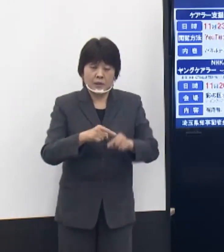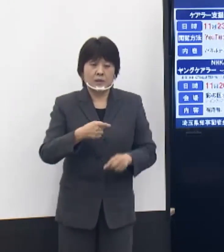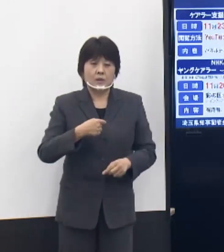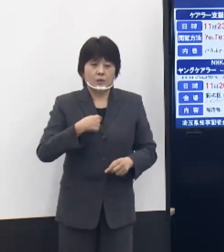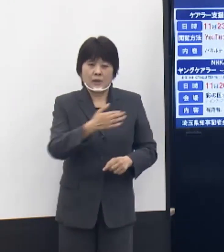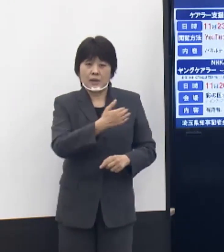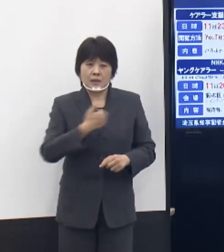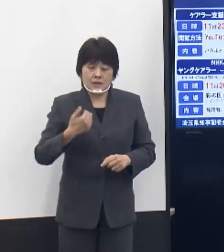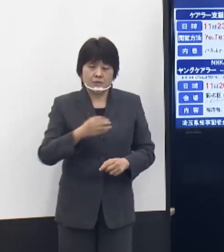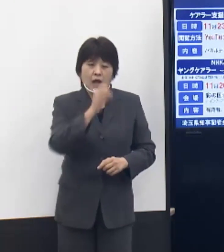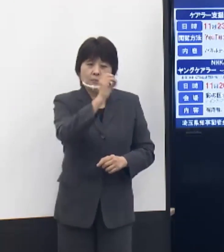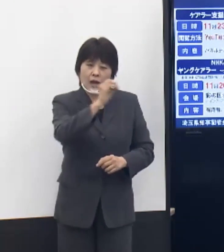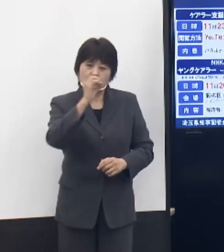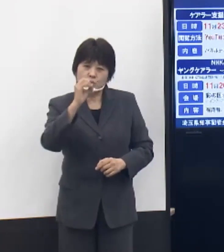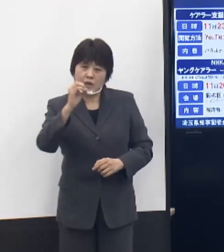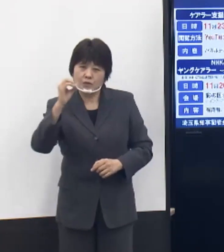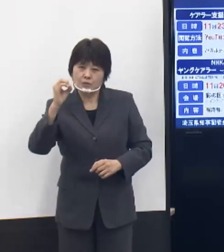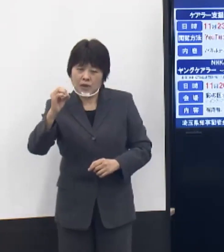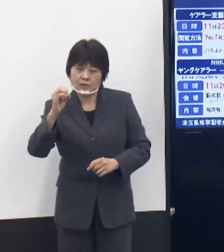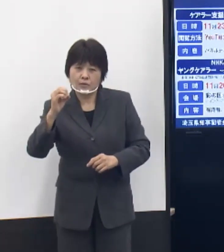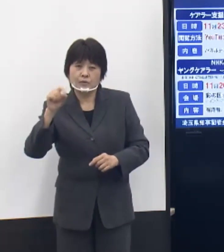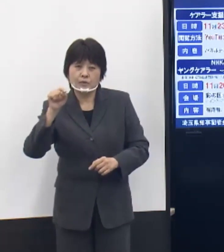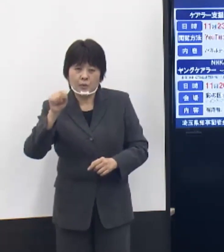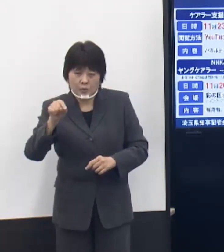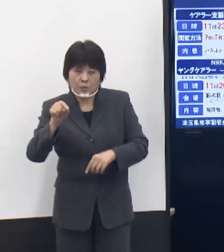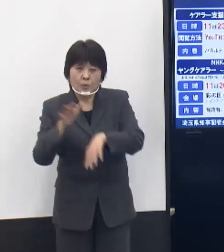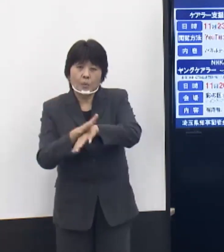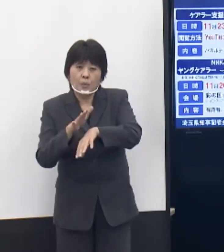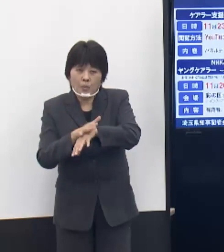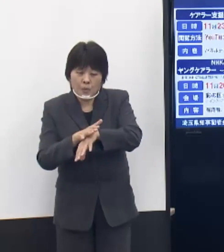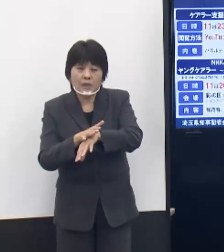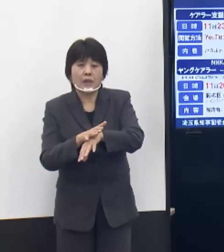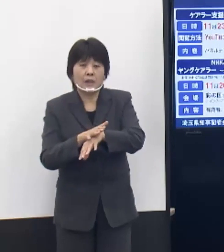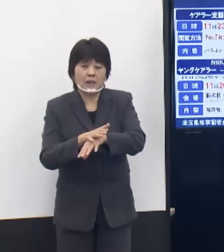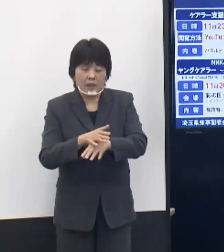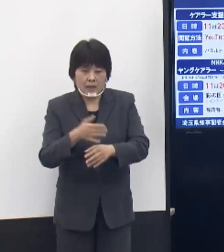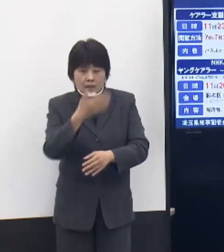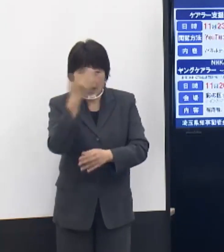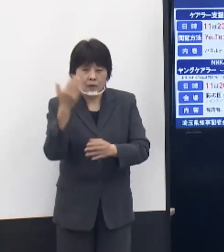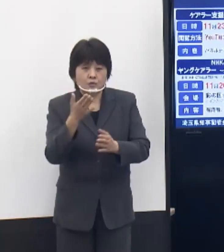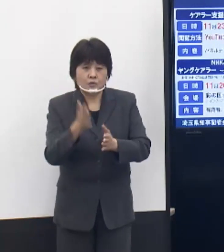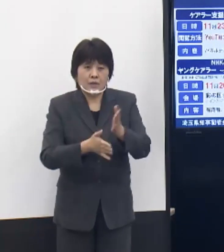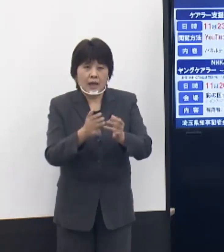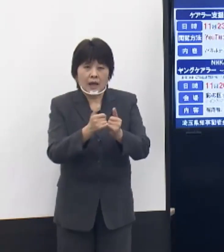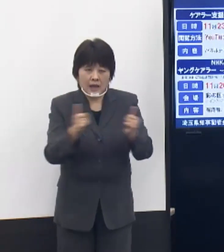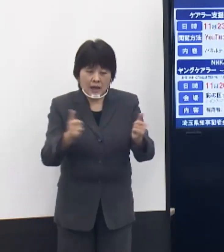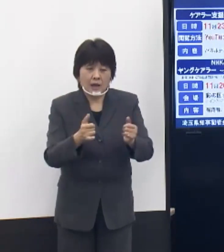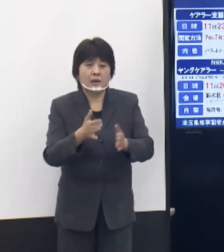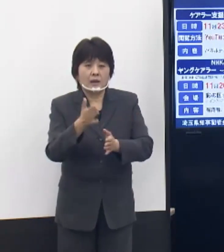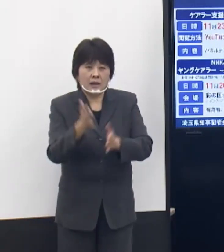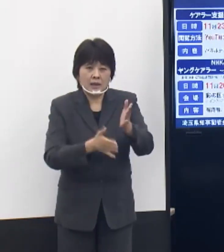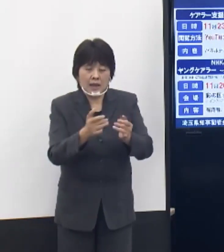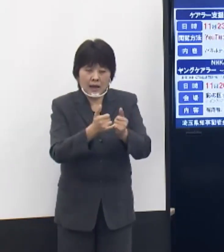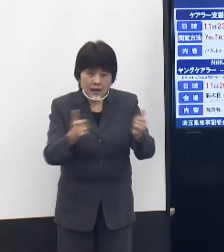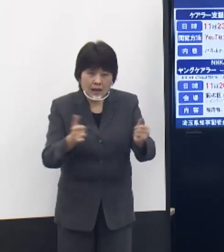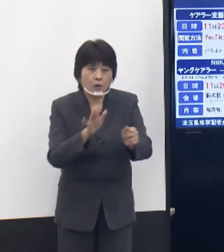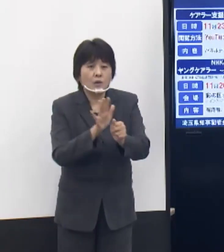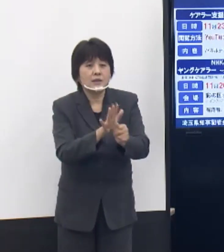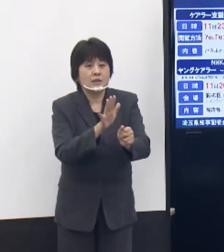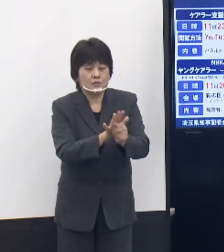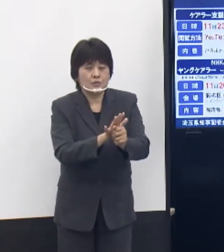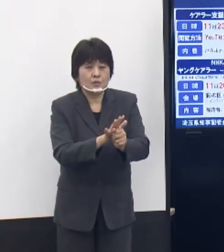ちは〇〇〇〇でケアラー、あるいはヤングケアラーを支援しますというように、